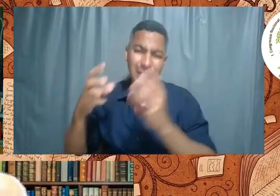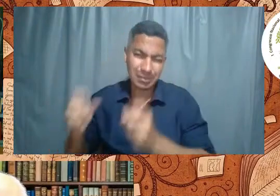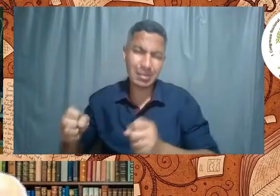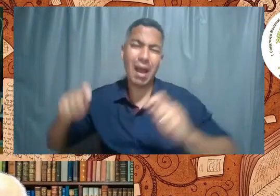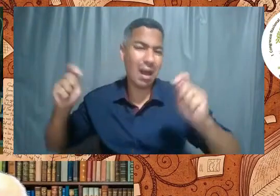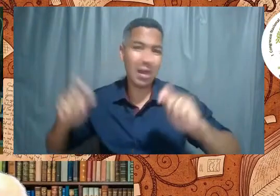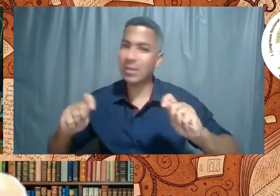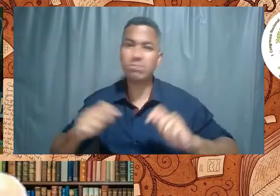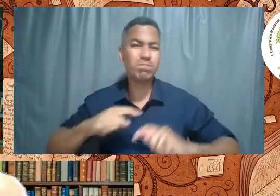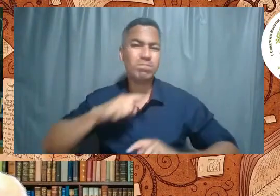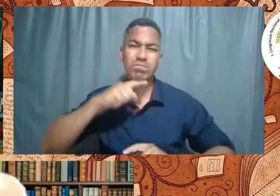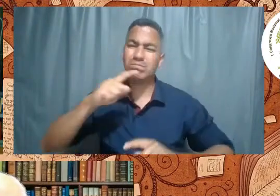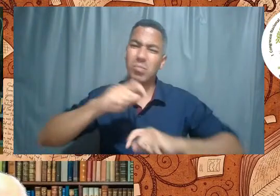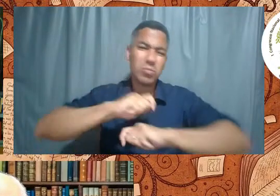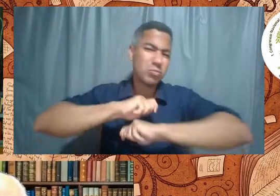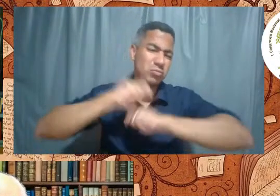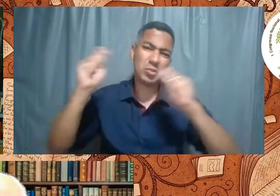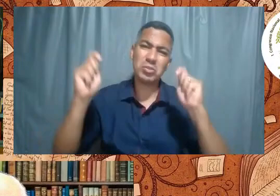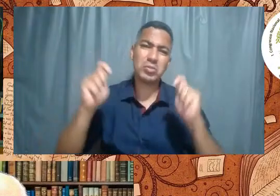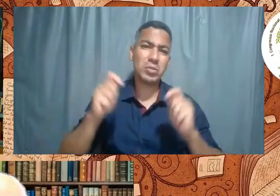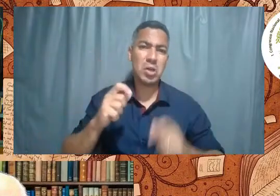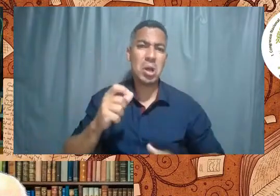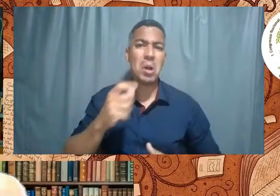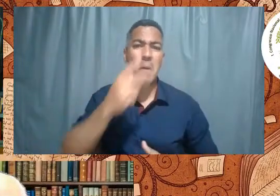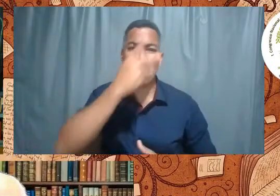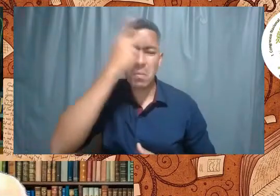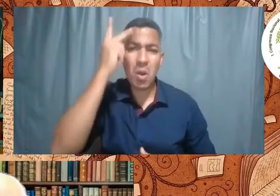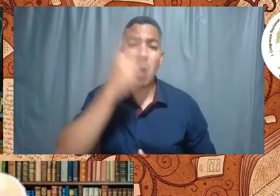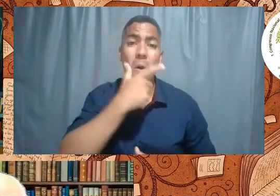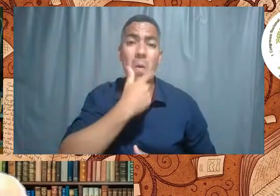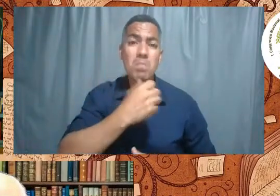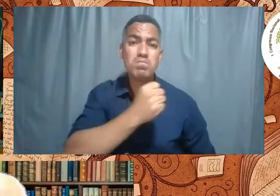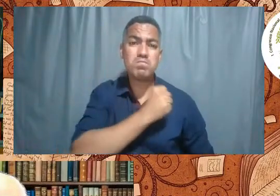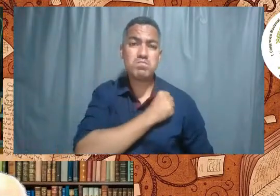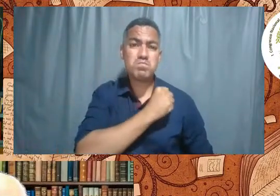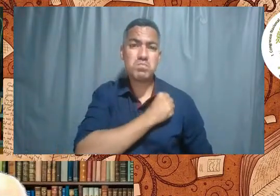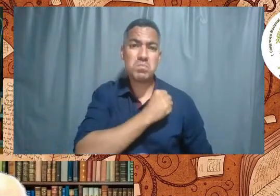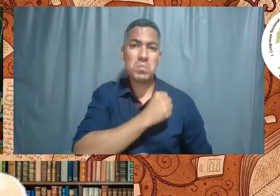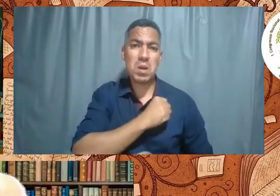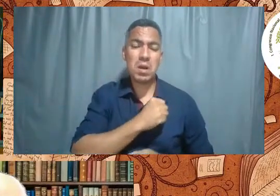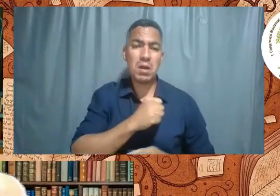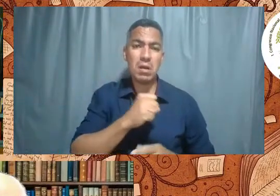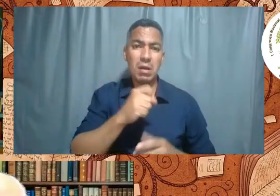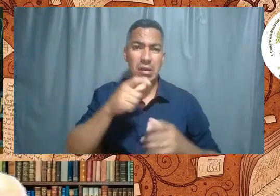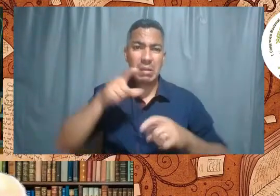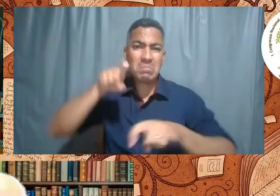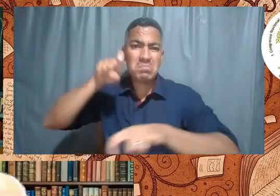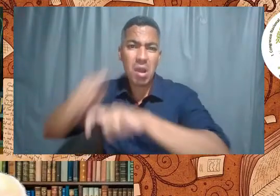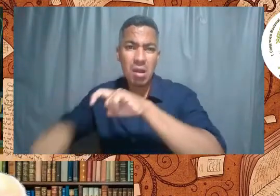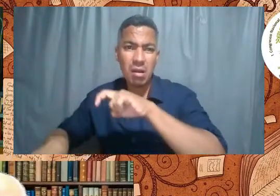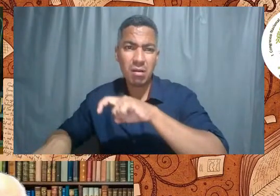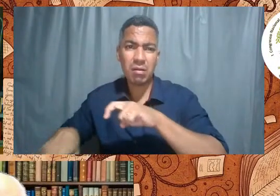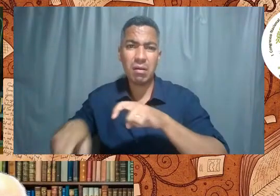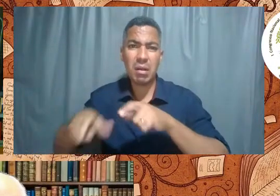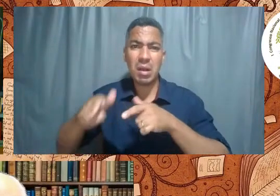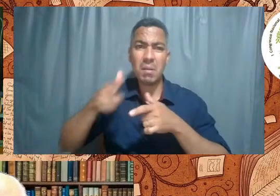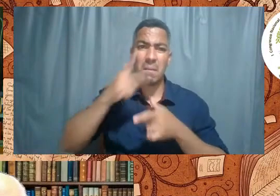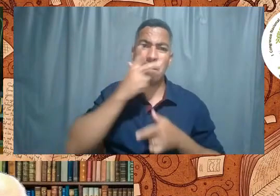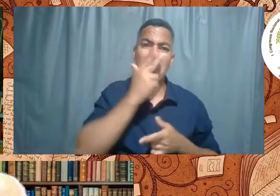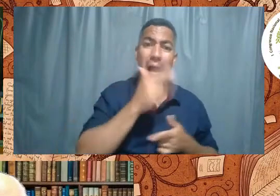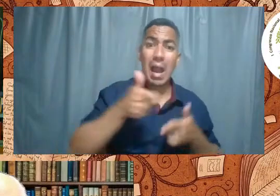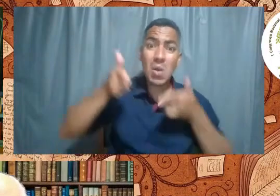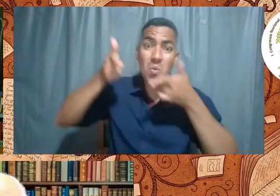que os homens machistas resolvam tomar de assalto a população infantil,